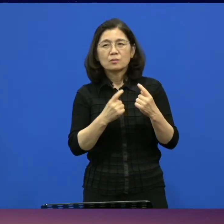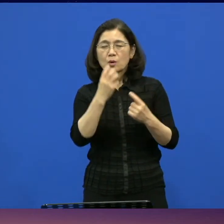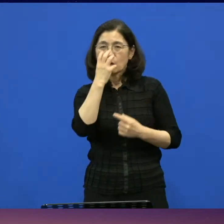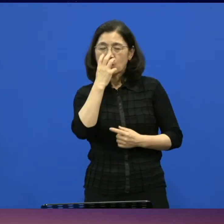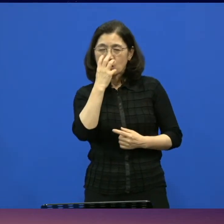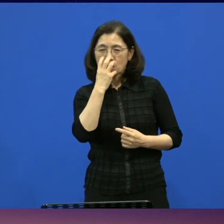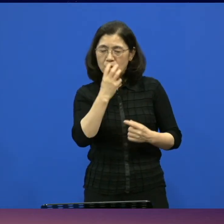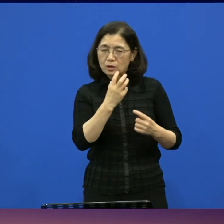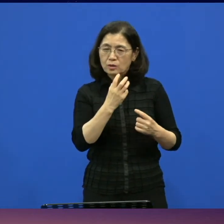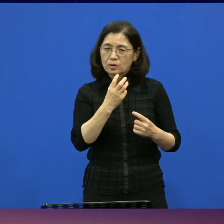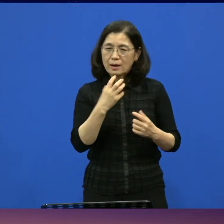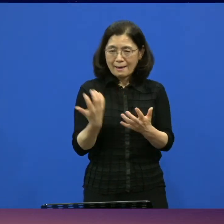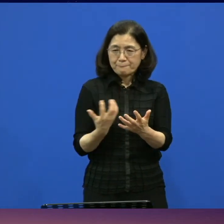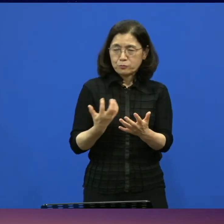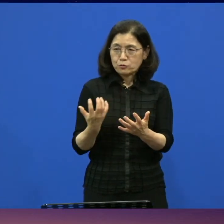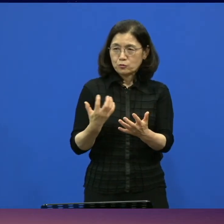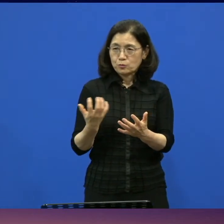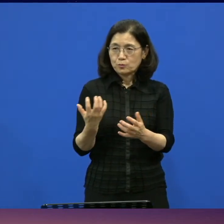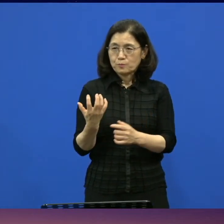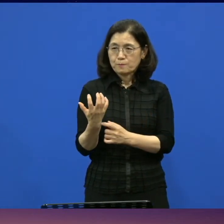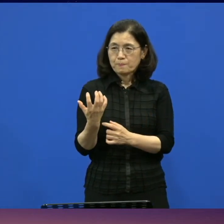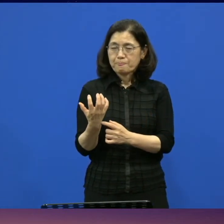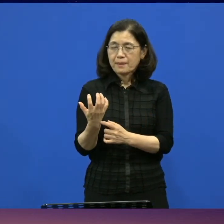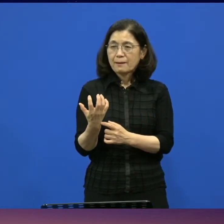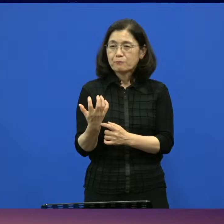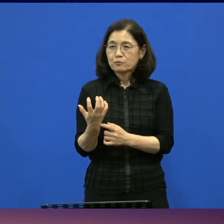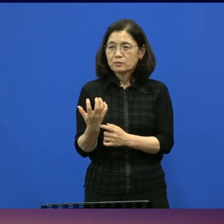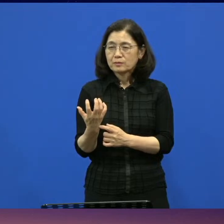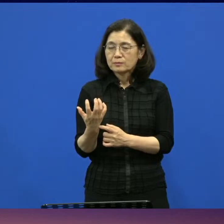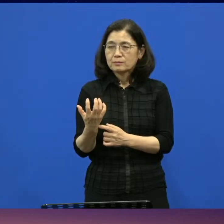우리를 실패로 몰아가지 않아요.